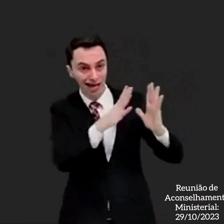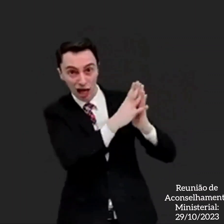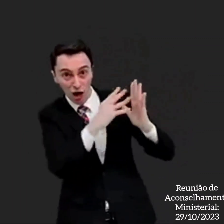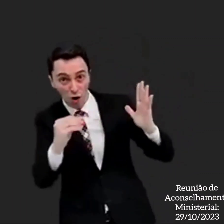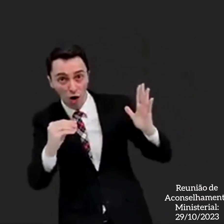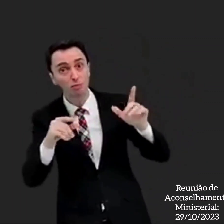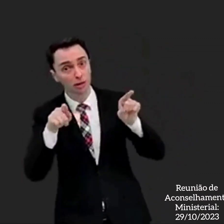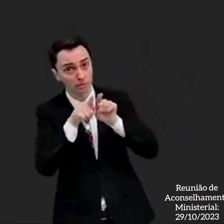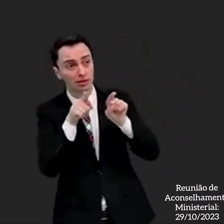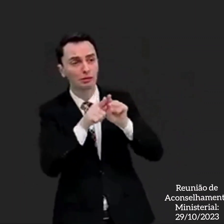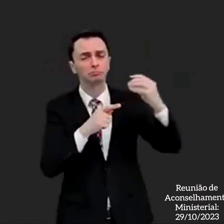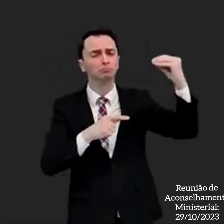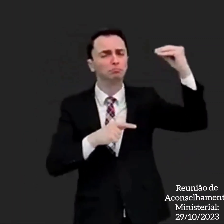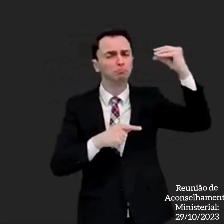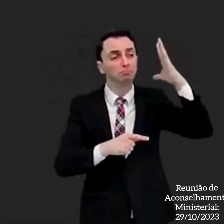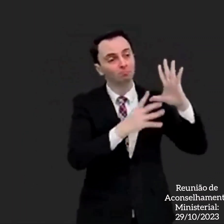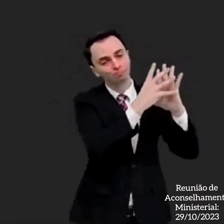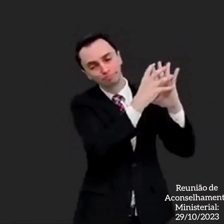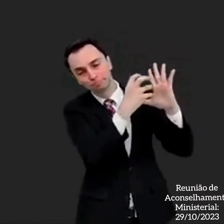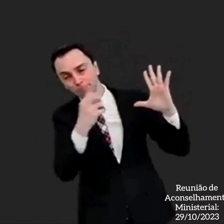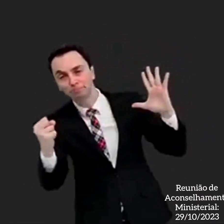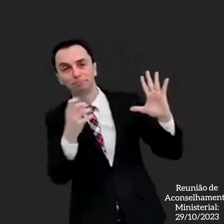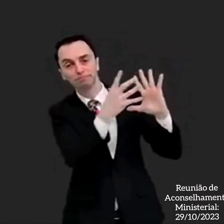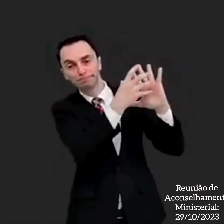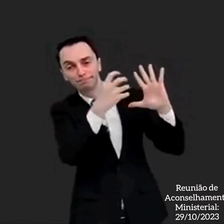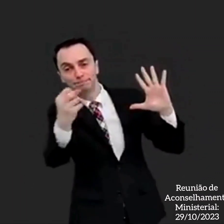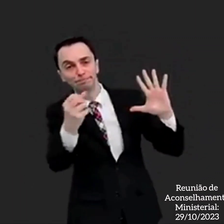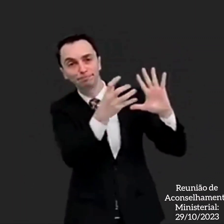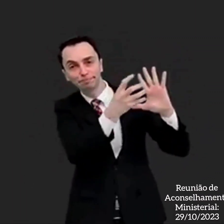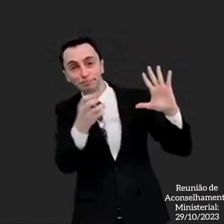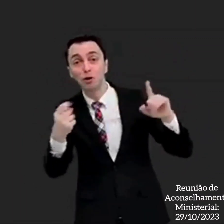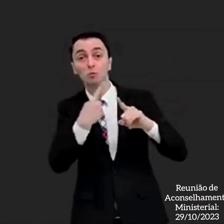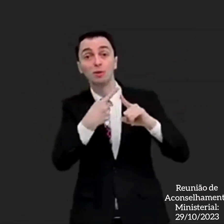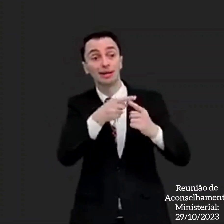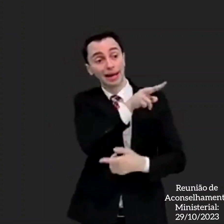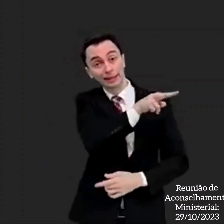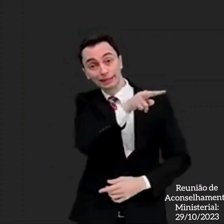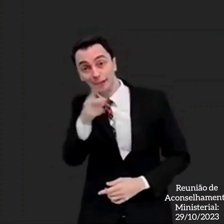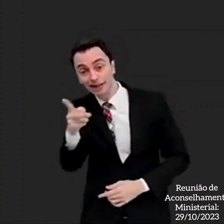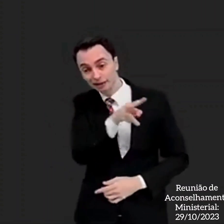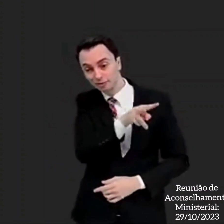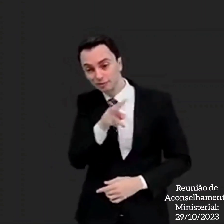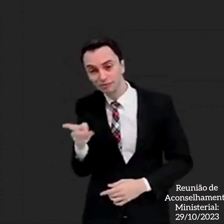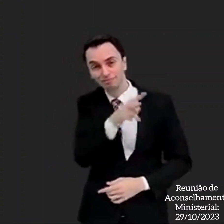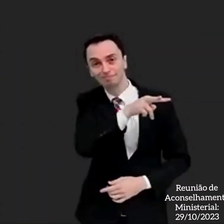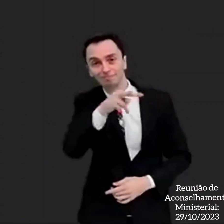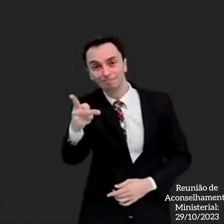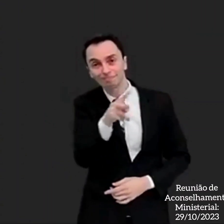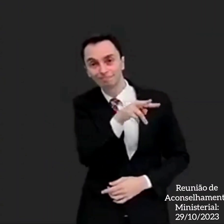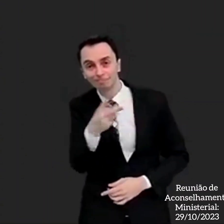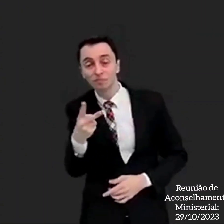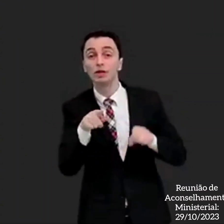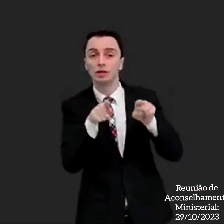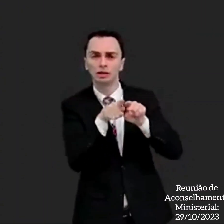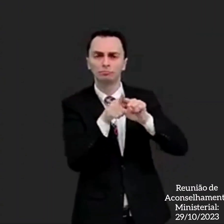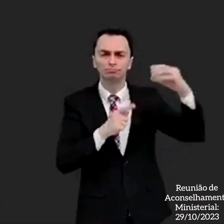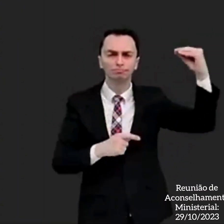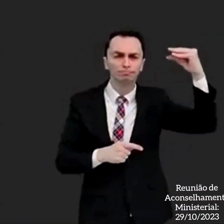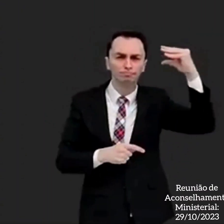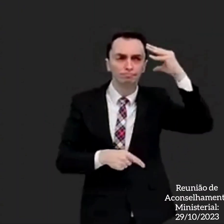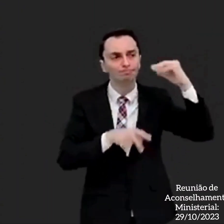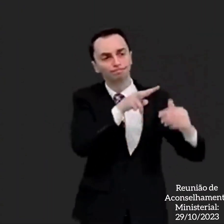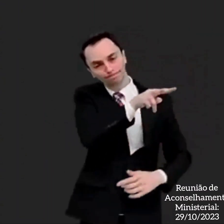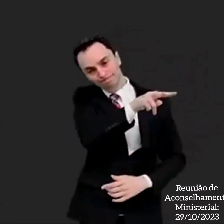cópias completamente idênticas dos textos autógrafos. Como essas